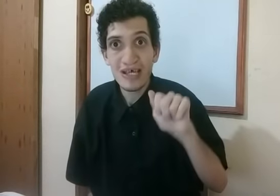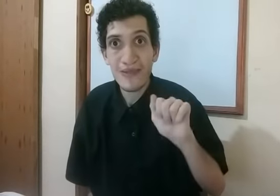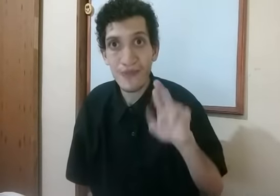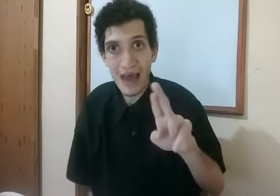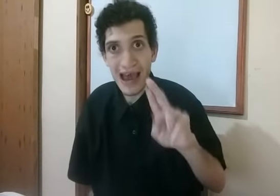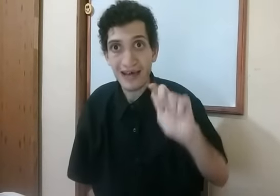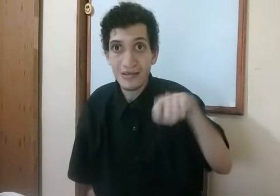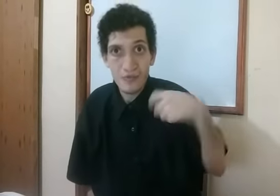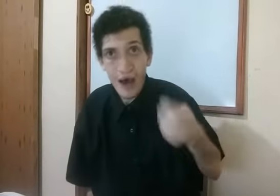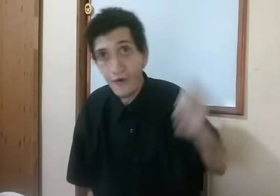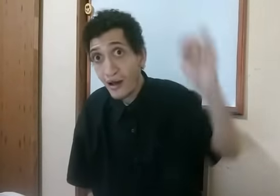Imaginar, sinal,